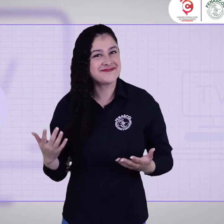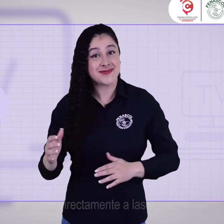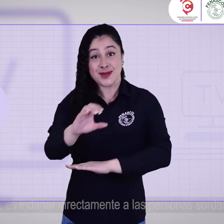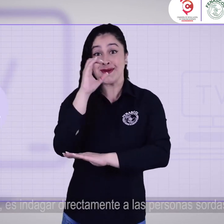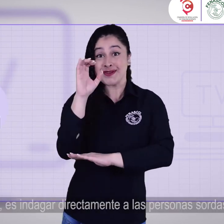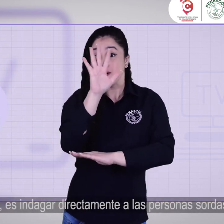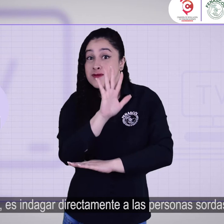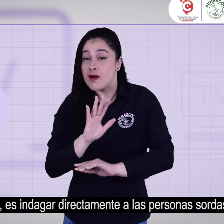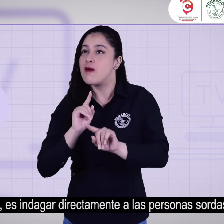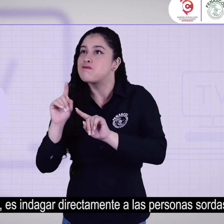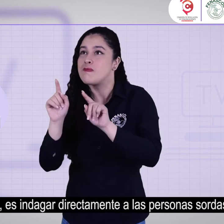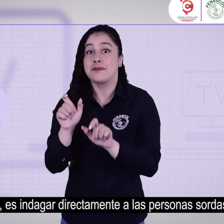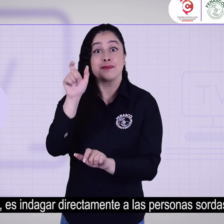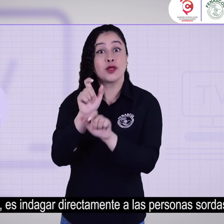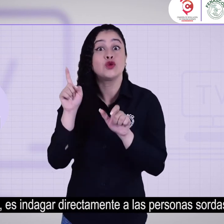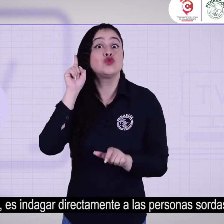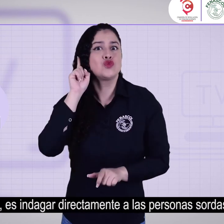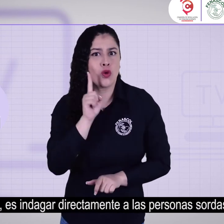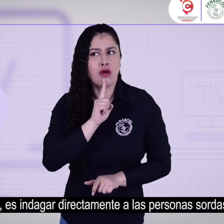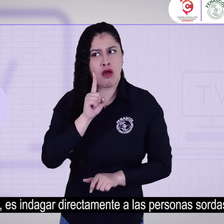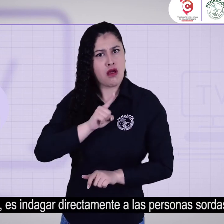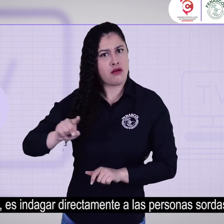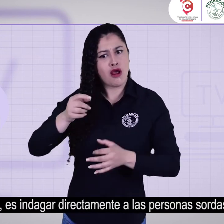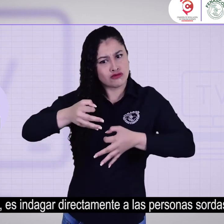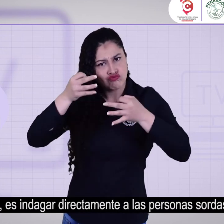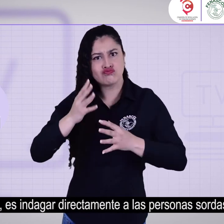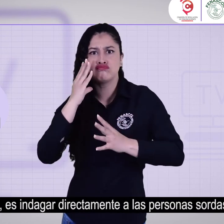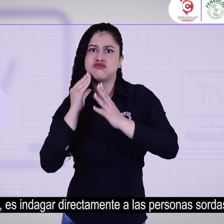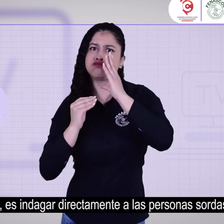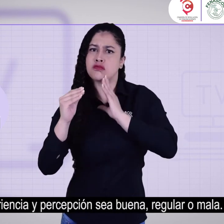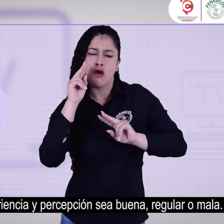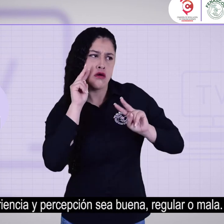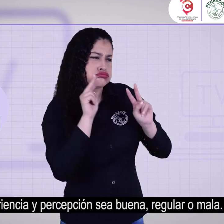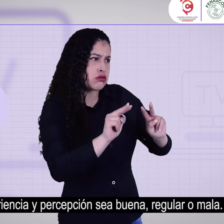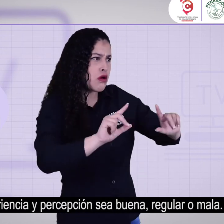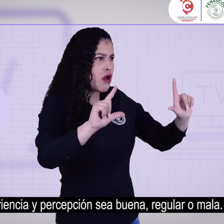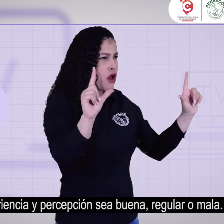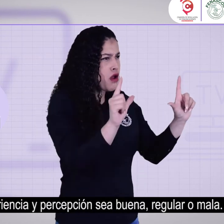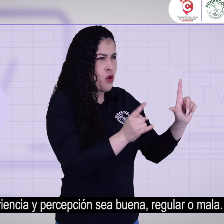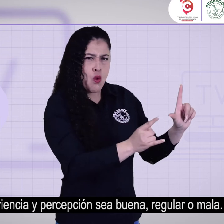Otro punto es indagar directamente a las personas sordas, su experiencia y percepción